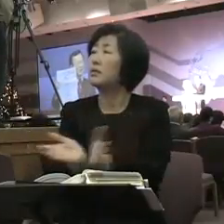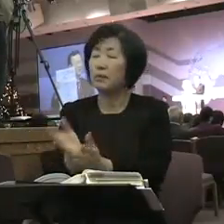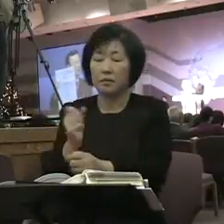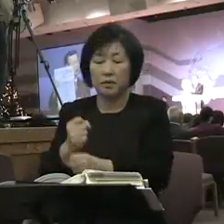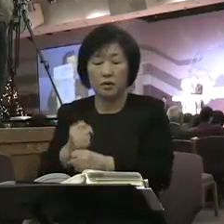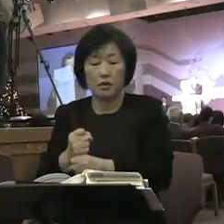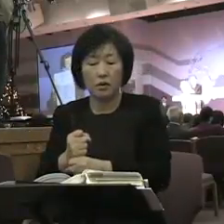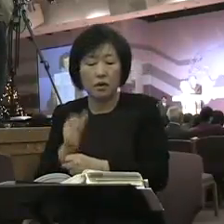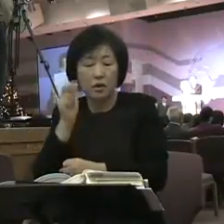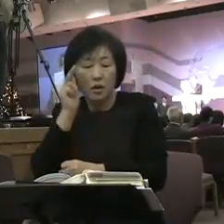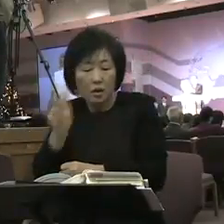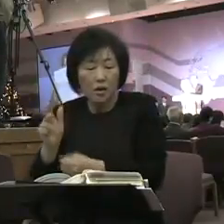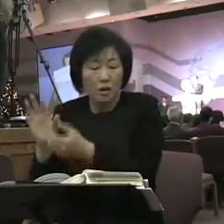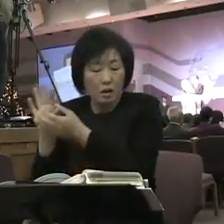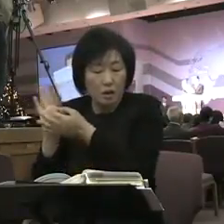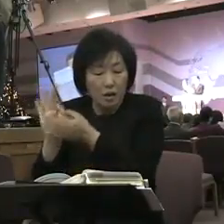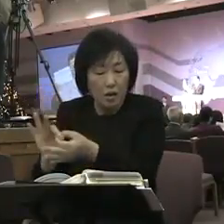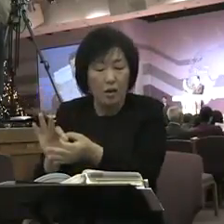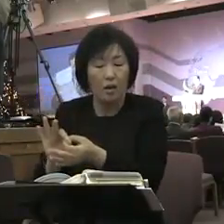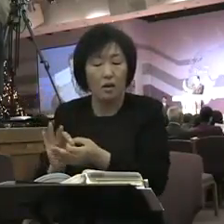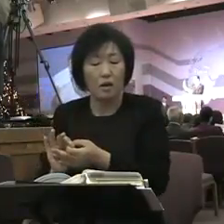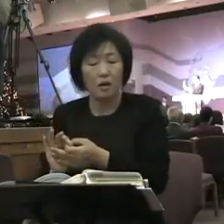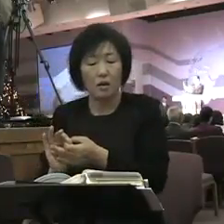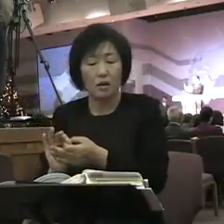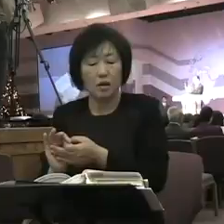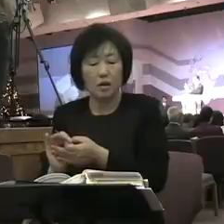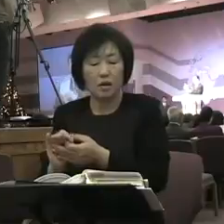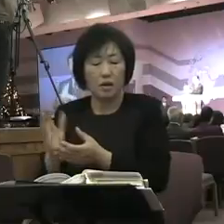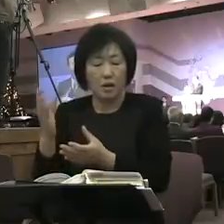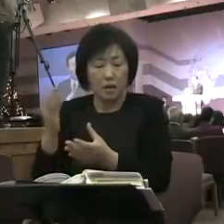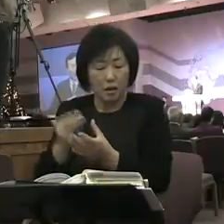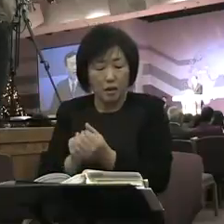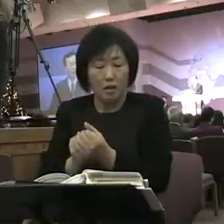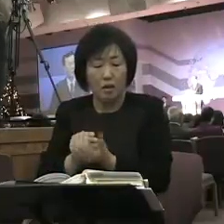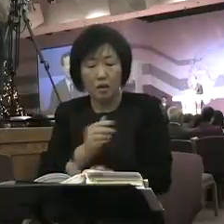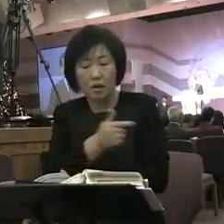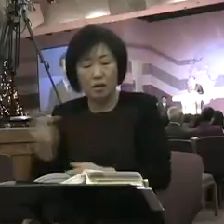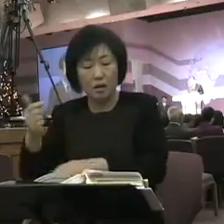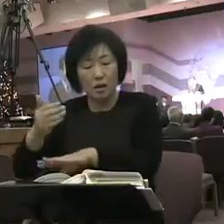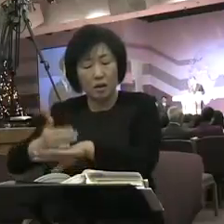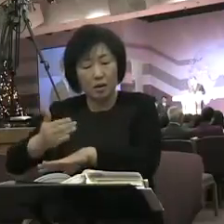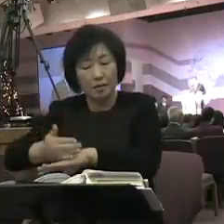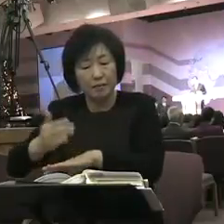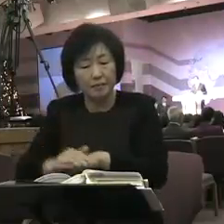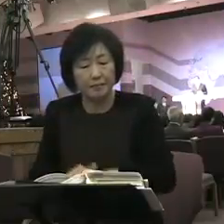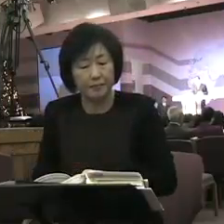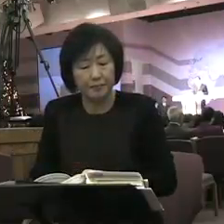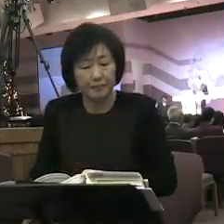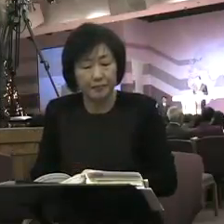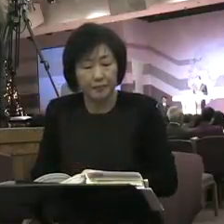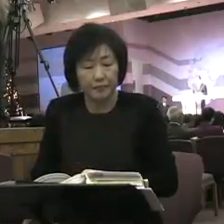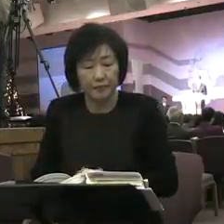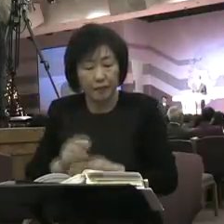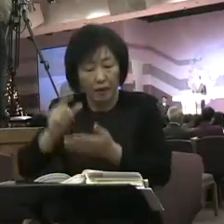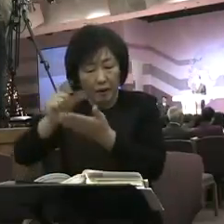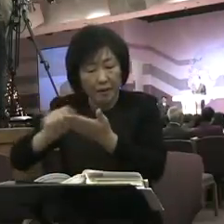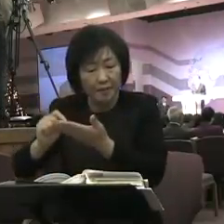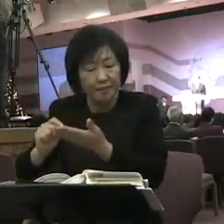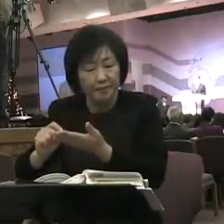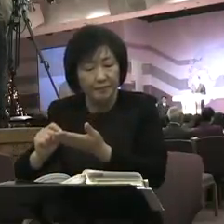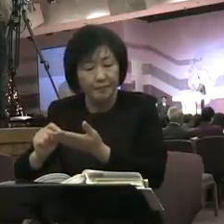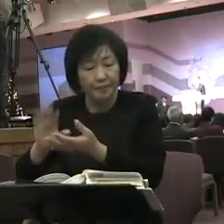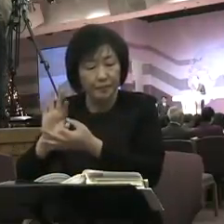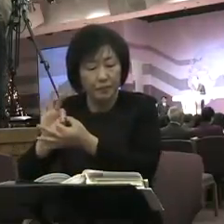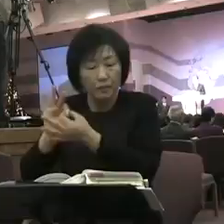오늘은 특별히 일주일 내내 있었던 하이라이트를 담아주셨습니다. 너무나 감사하고요. 여러분 이 메모리를 통해